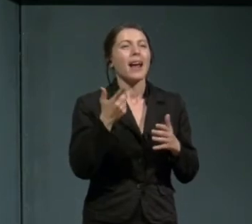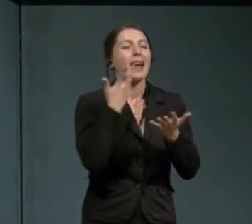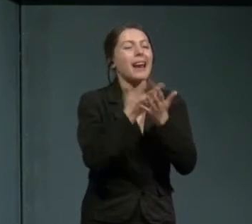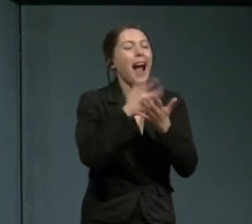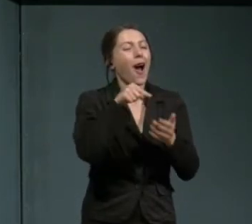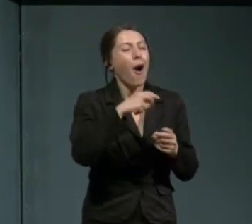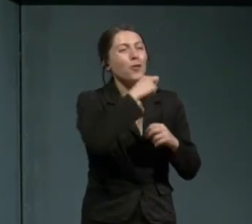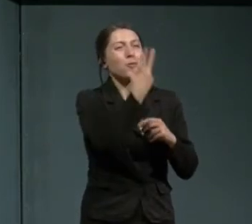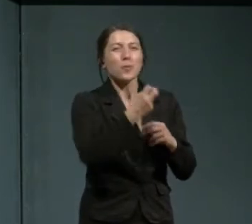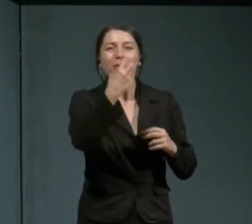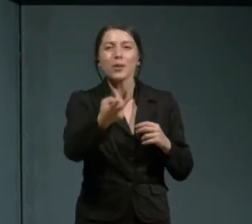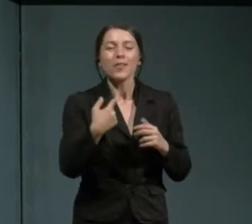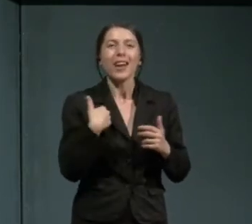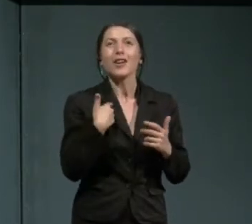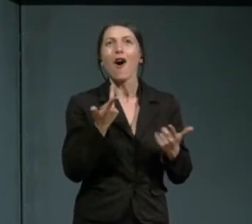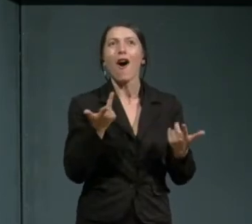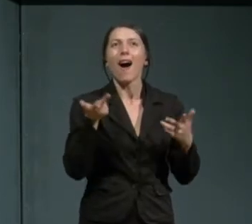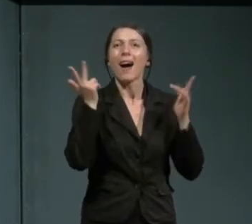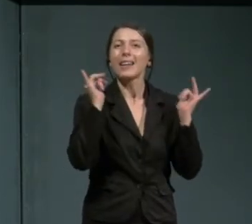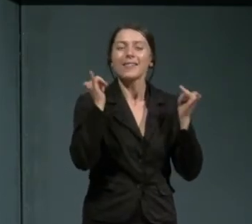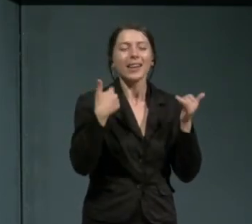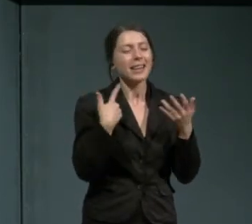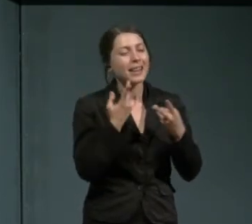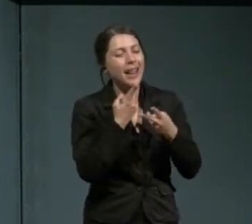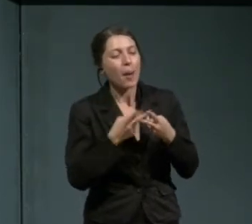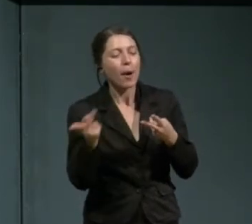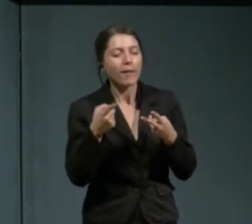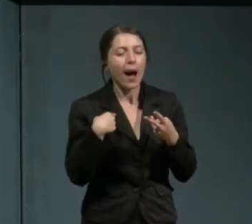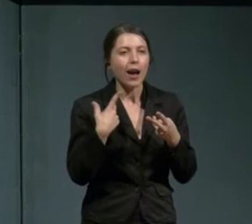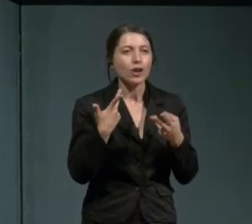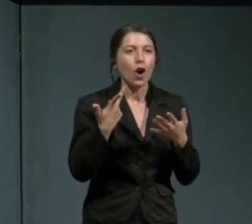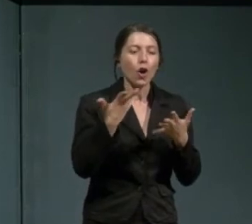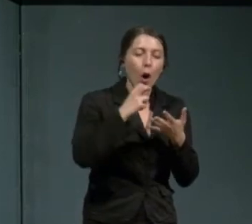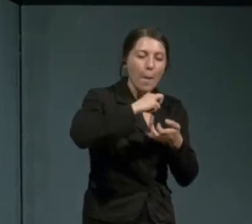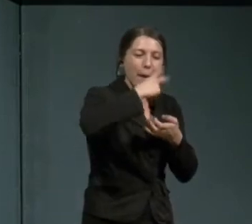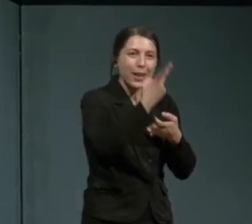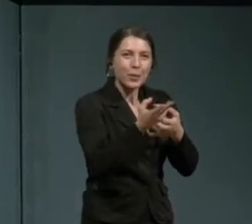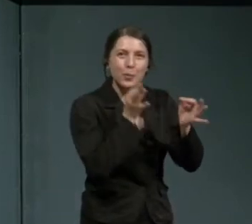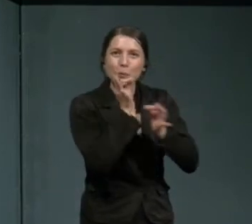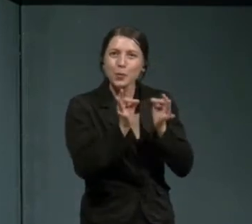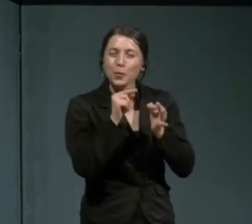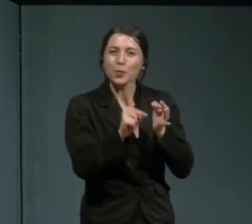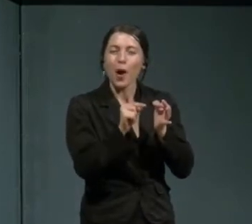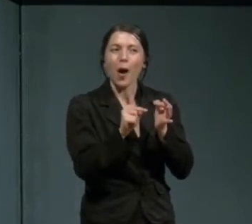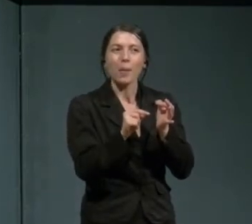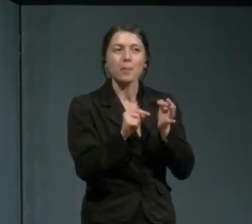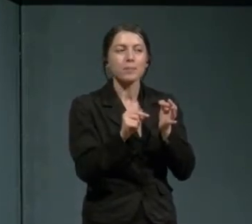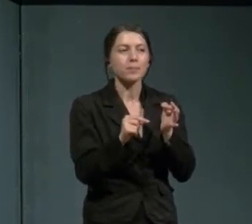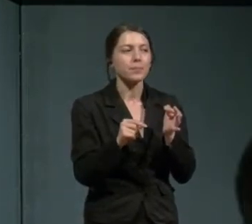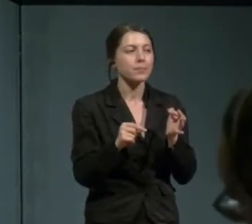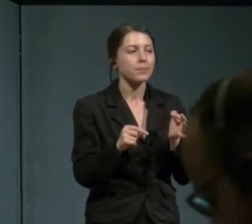tuffi e mi sono dilettato nel cercare di descrivere che cosa fosse un tuffo poi non so